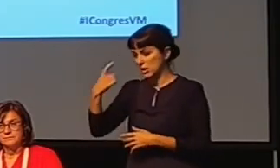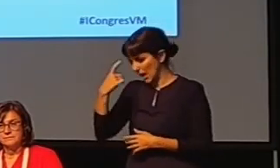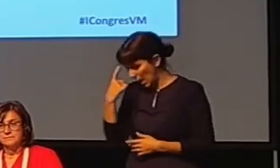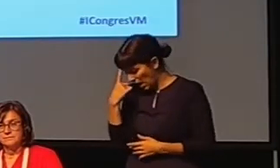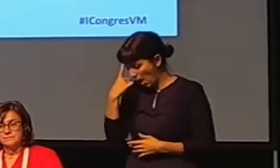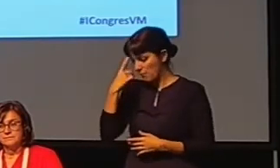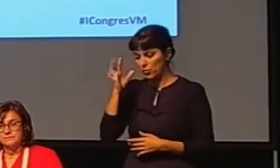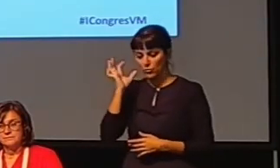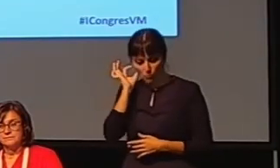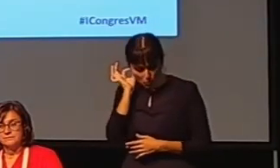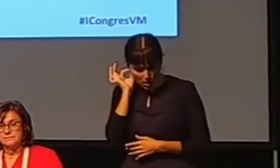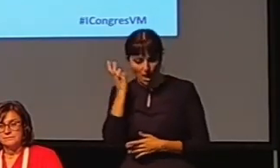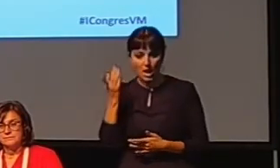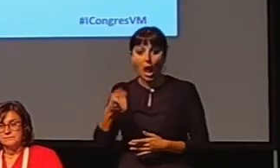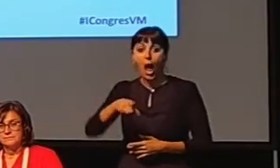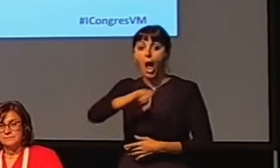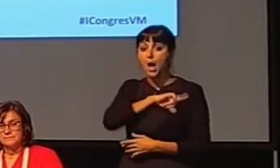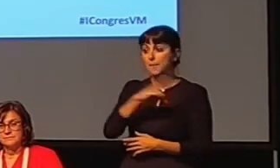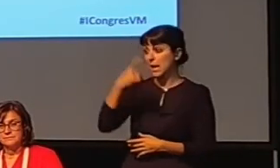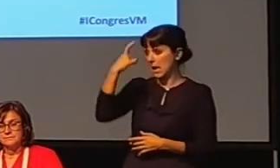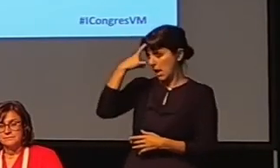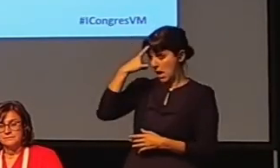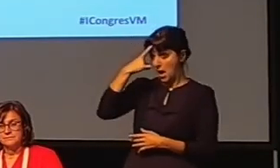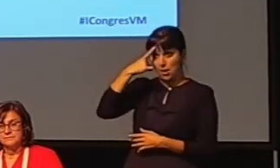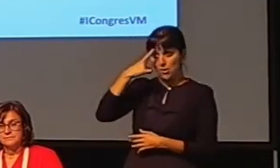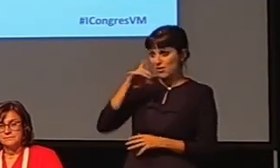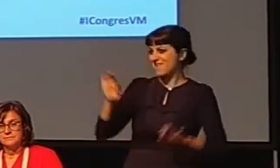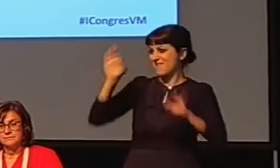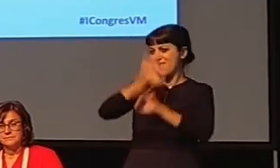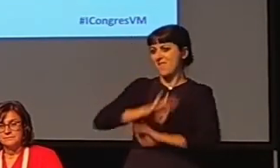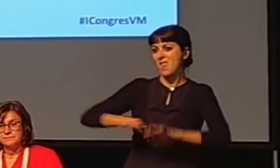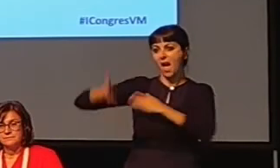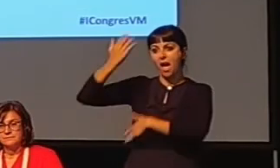mujeres, que a mí tampoco me creyeron desde el minuto 1.